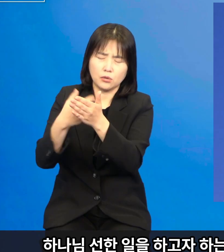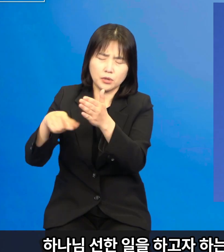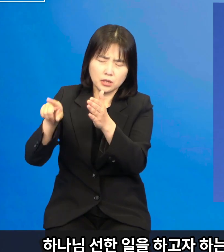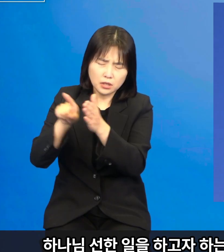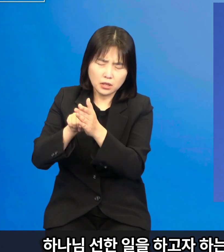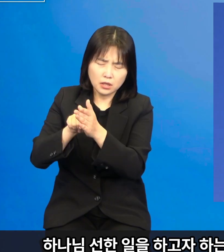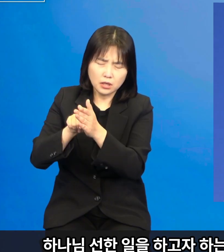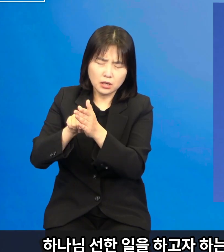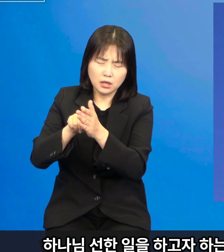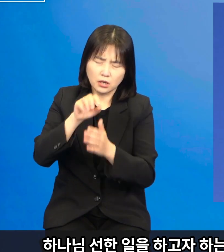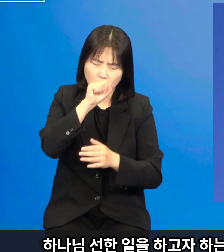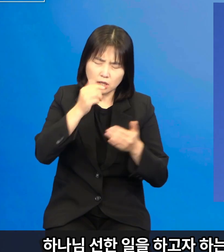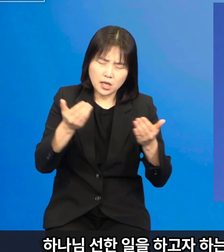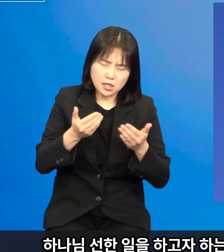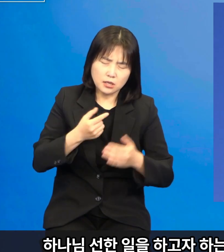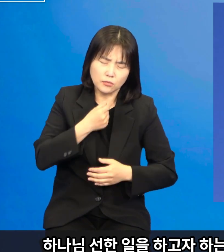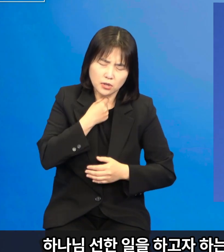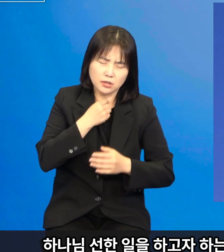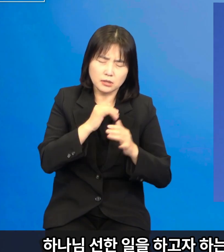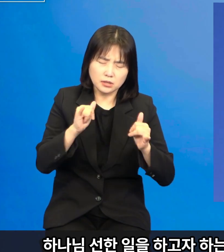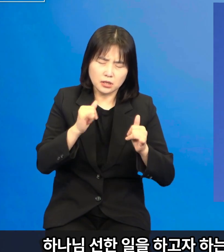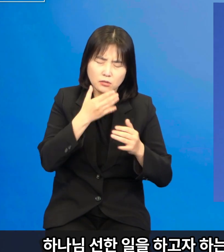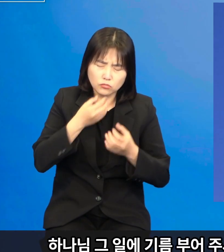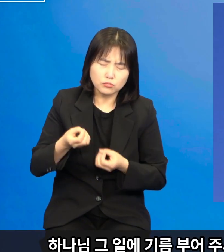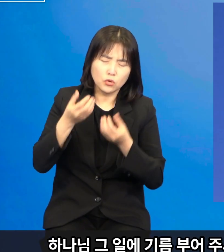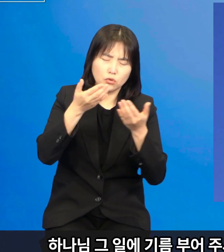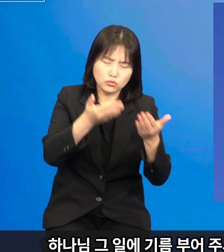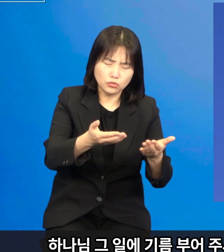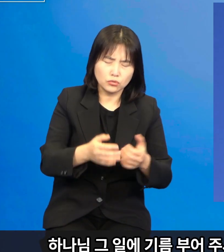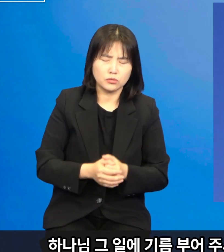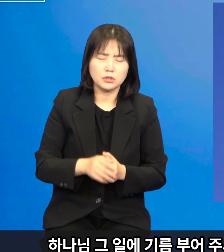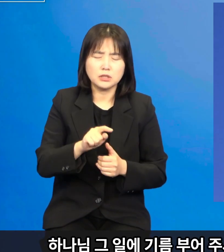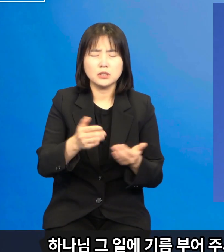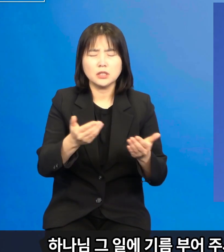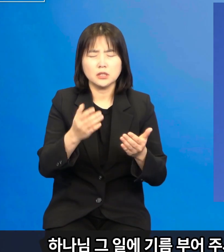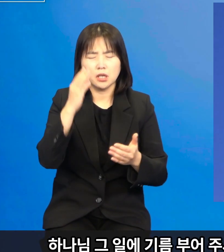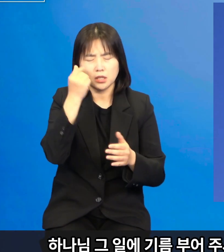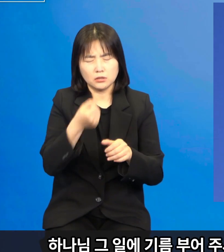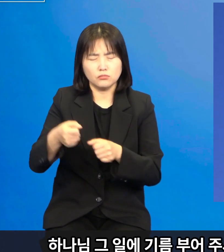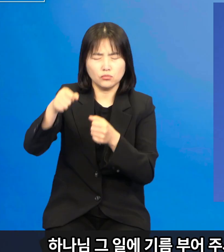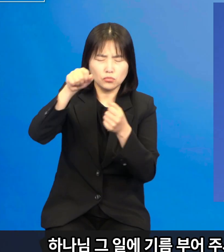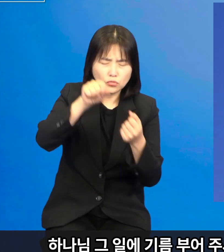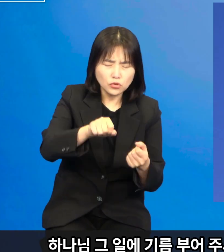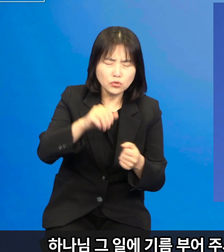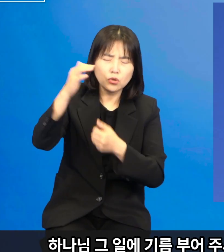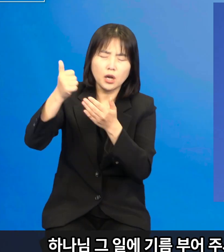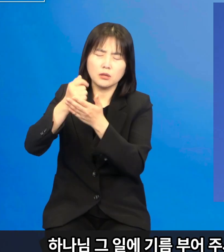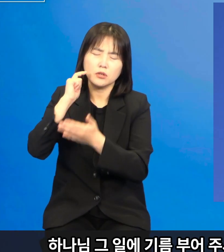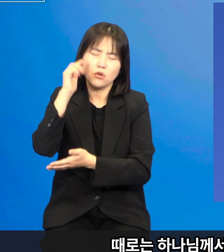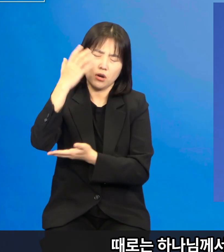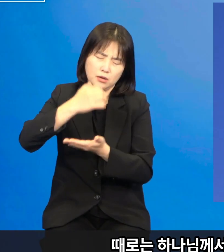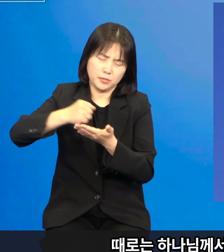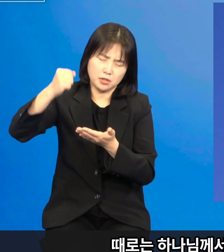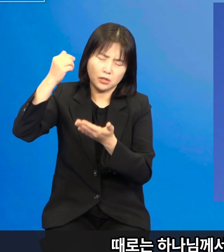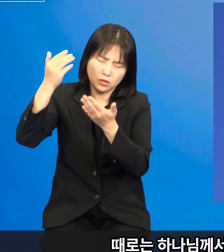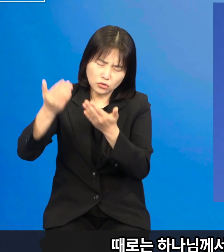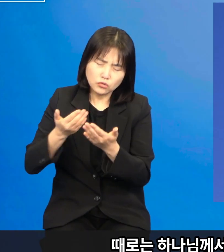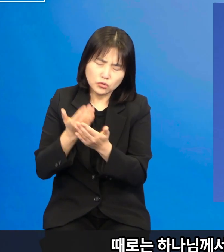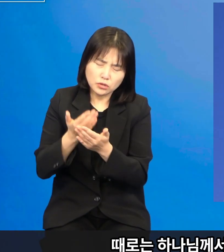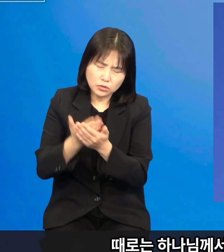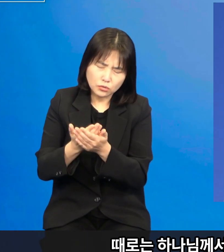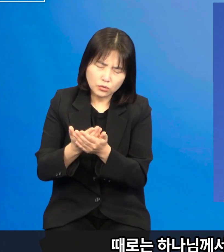하나님 선한 일을 하고자 하는 이들을 주여 축복하여 주시고, 하나님 그 일에 기름 부어 주시고 하나님 영광 받아 주시되,